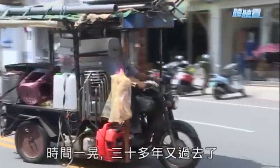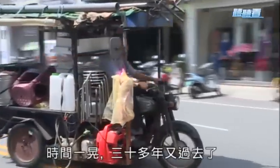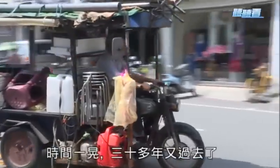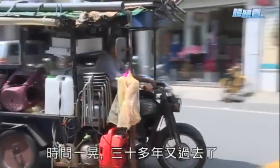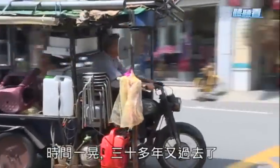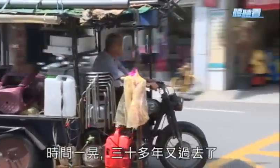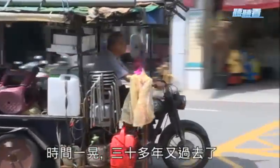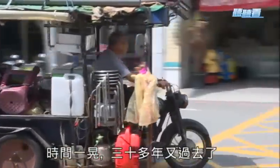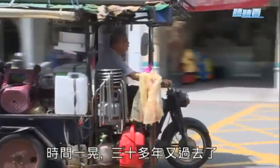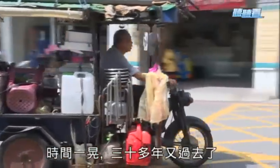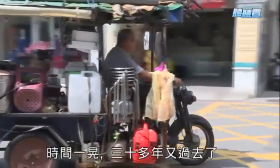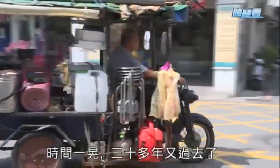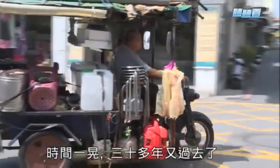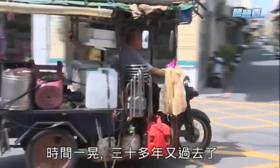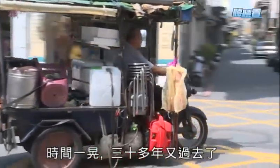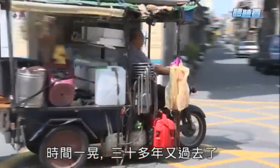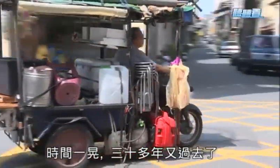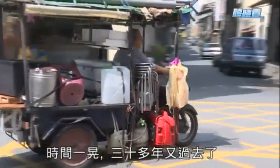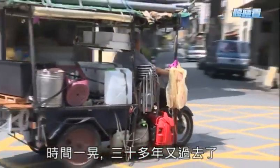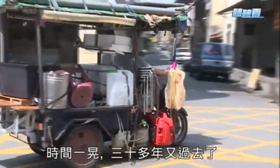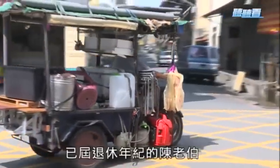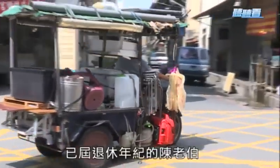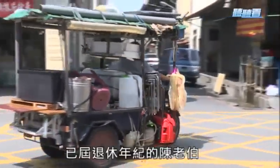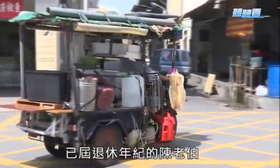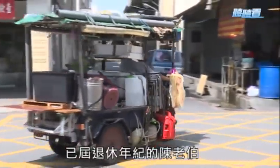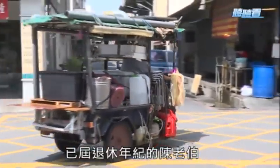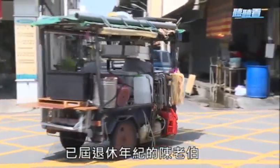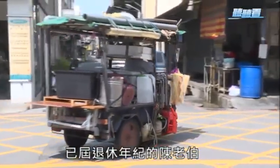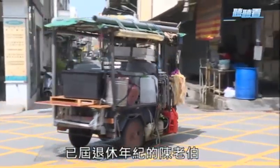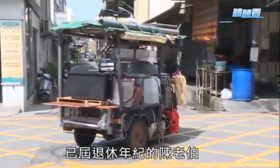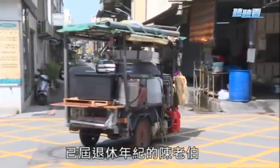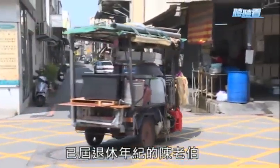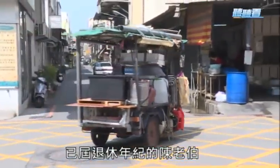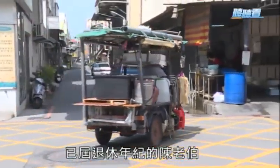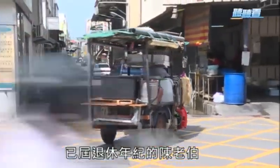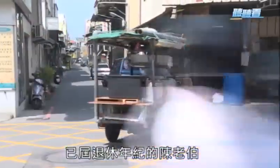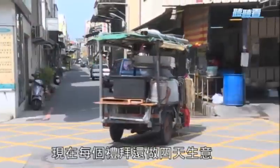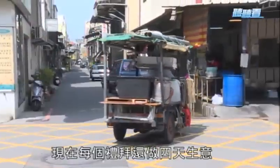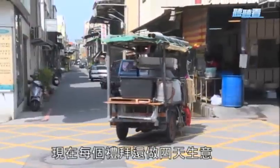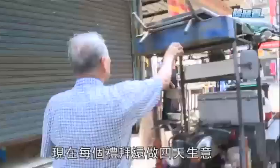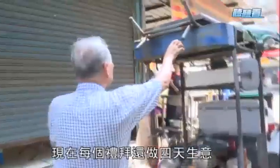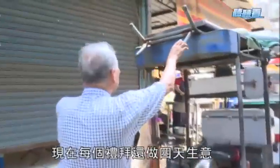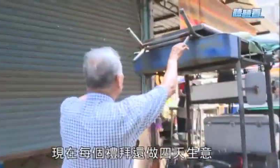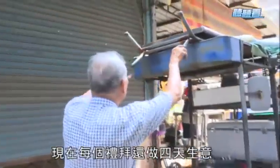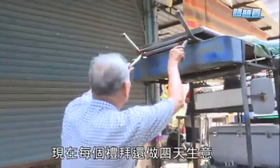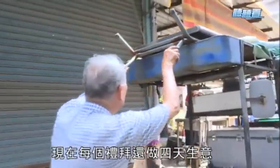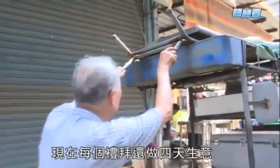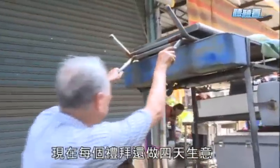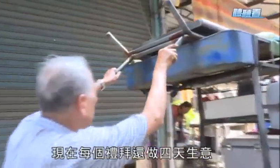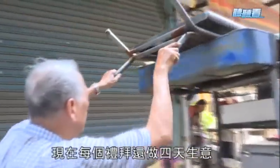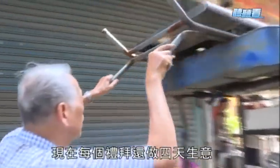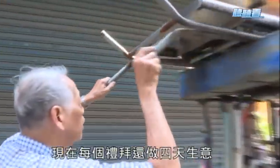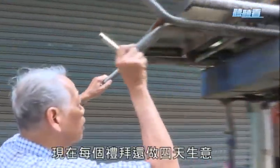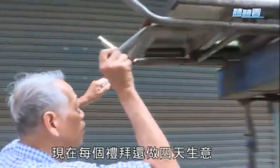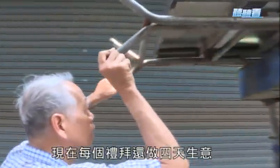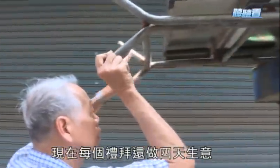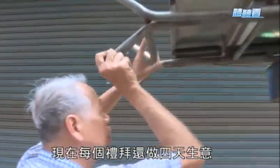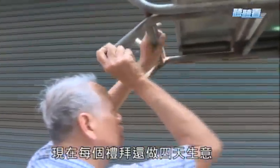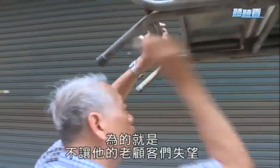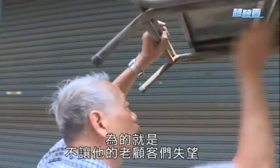间一晃30多年又过去了。已届退休年纪的陈老伯，现在每个礼拜还做4天生意，为的